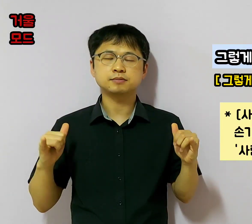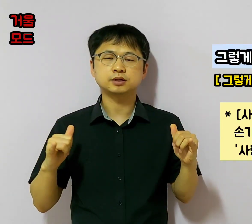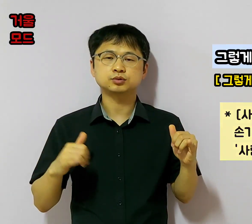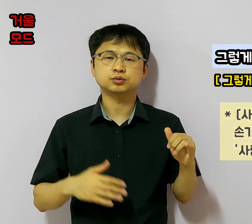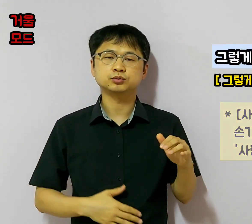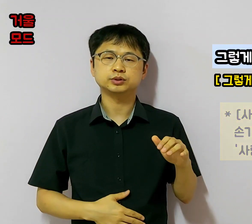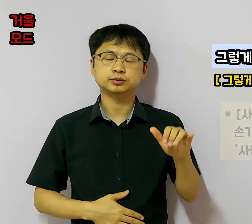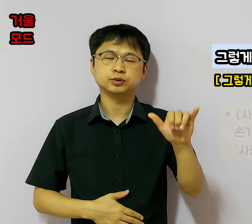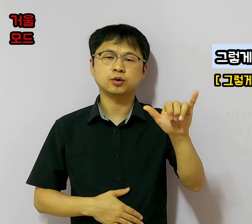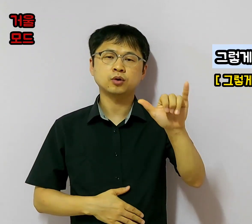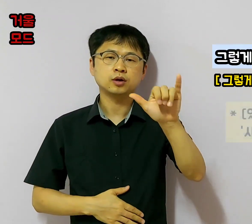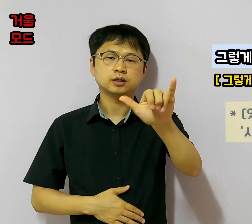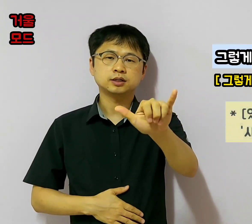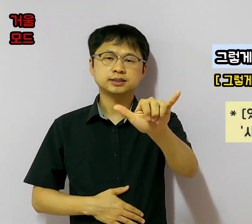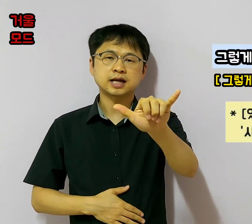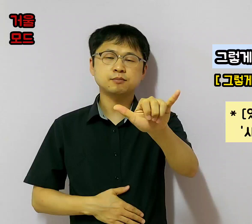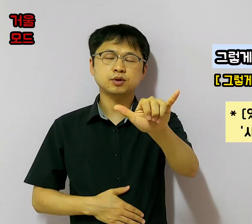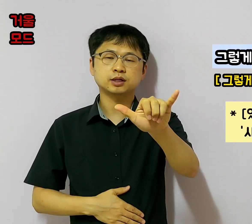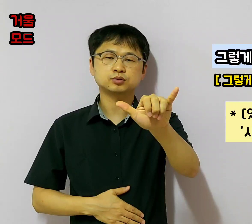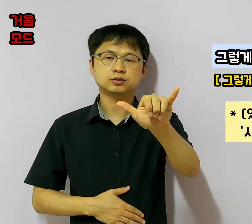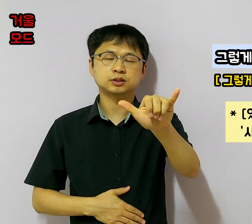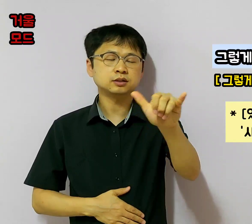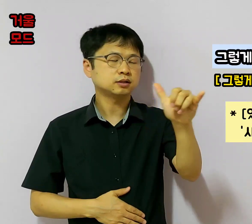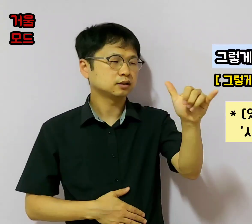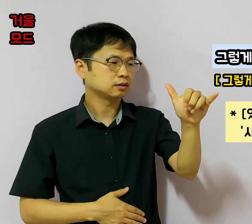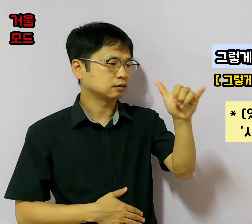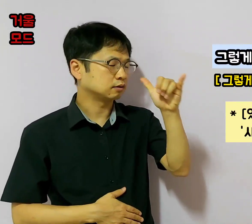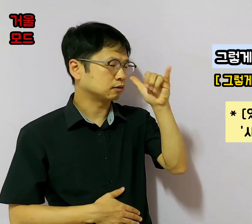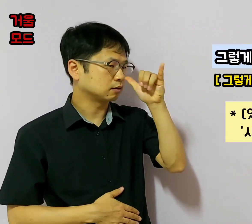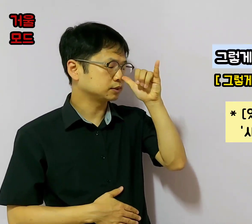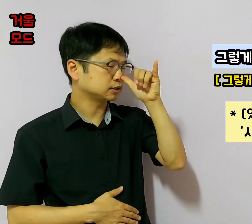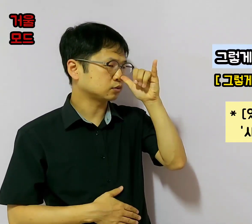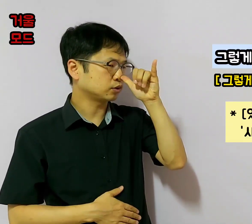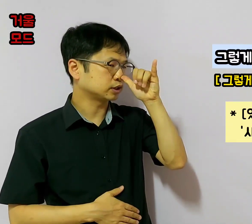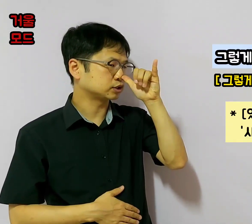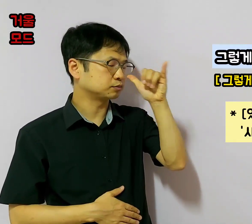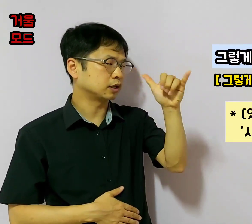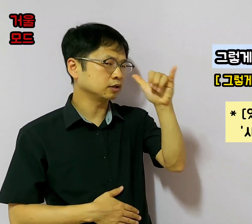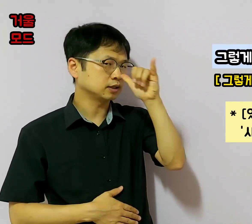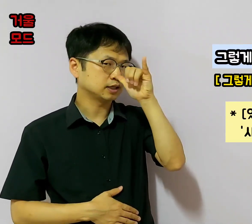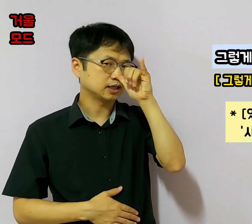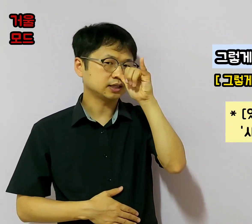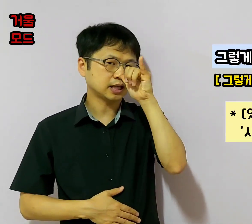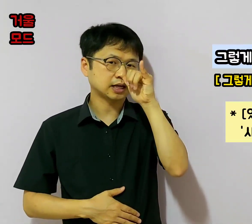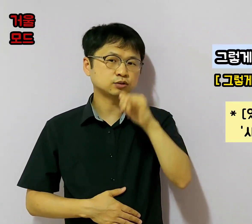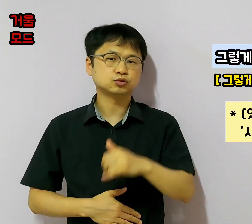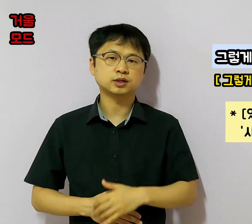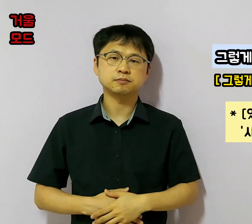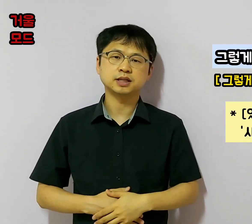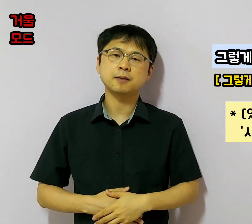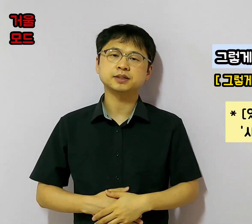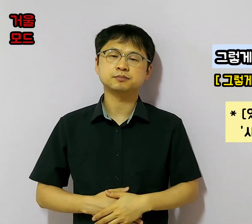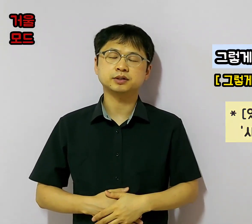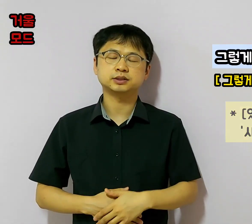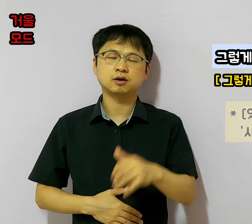사람이라는 수어이고요. 이 사람 모양의 수어를 엄지를 코에 대시면 있다라는 수어가 됩니다. 앞에서